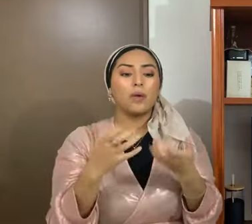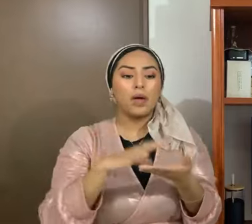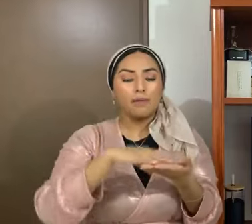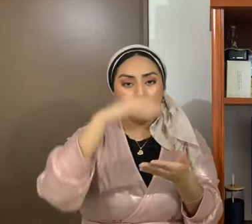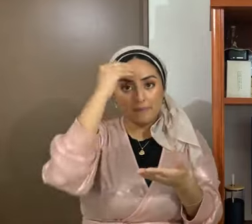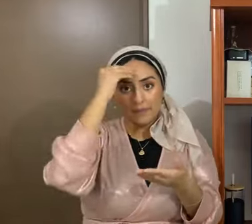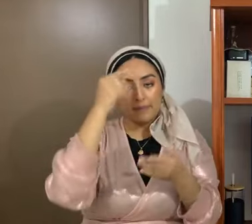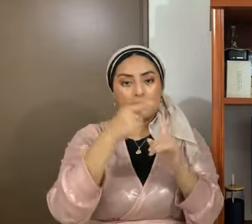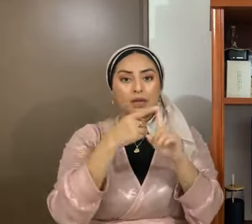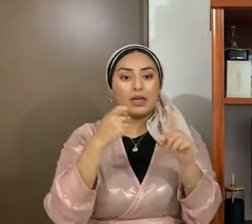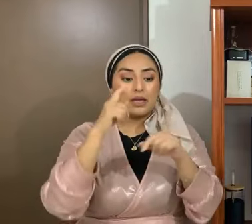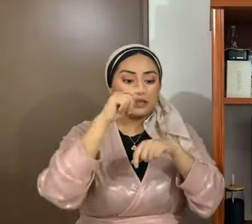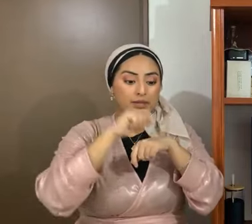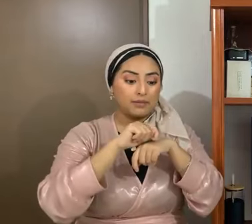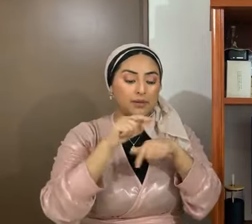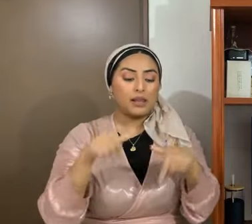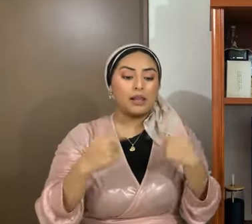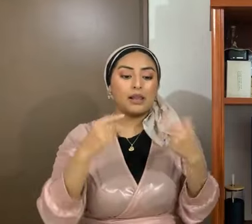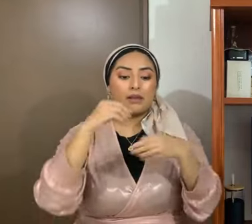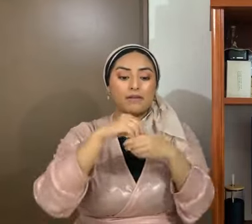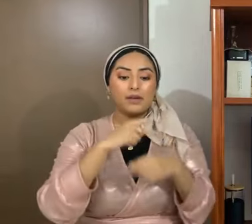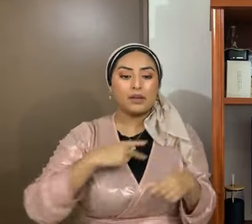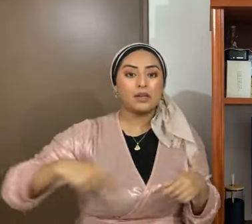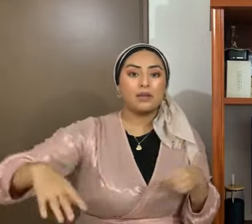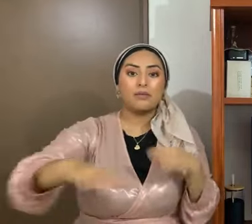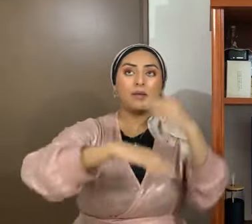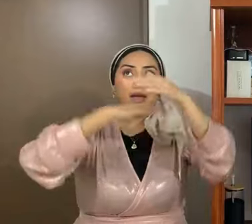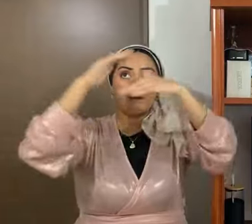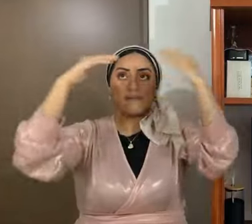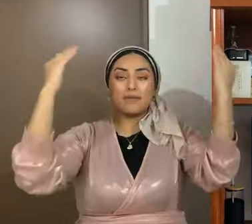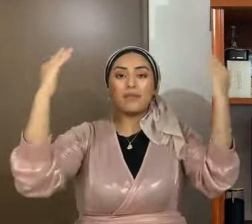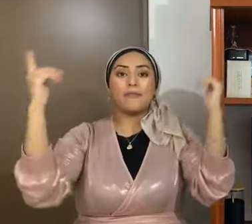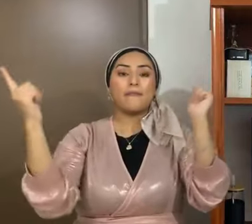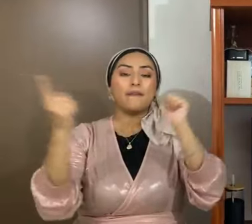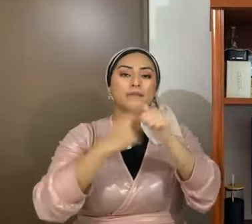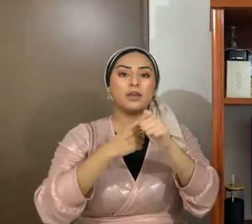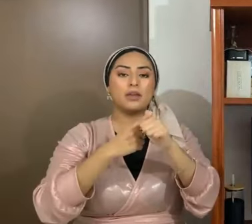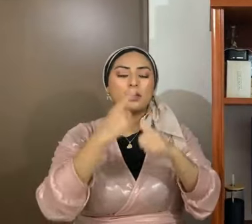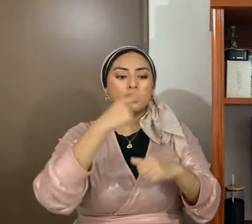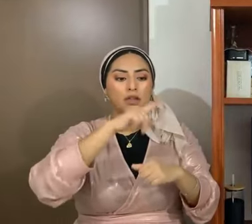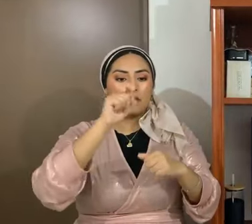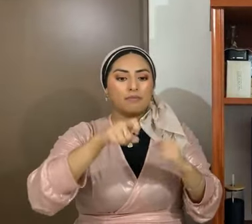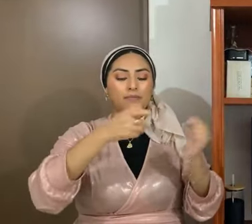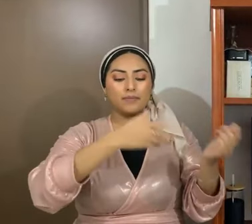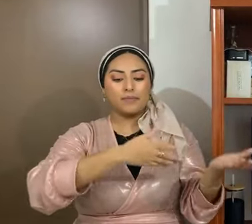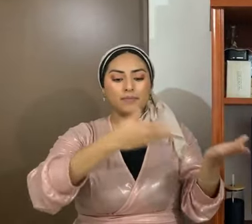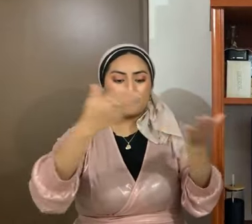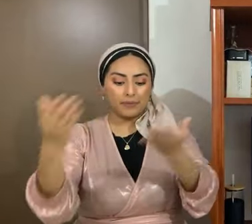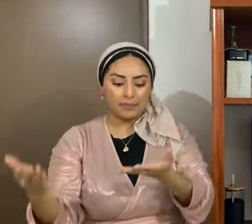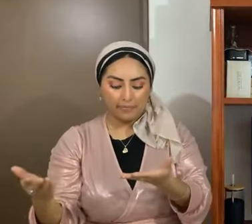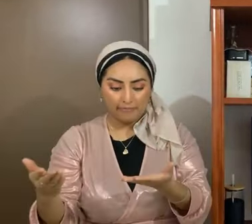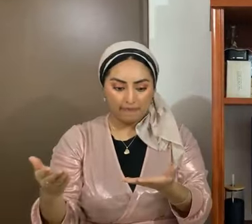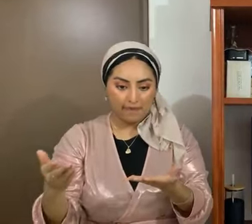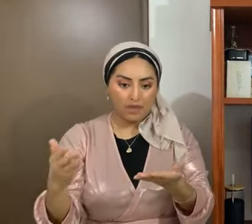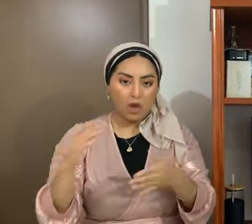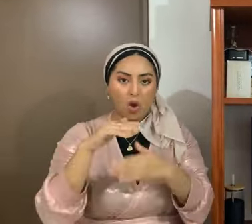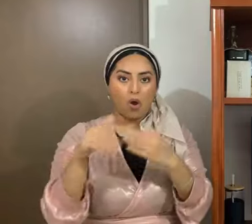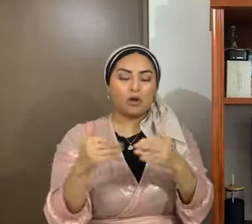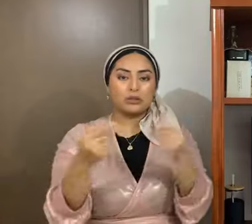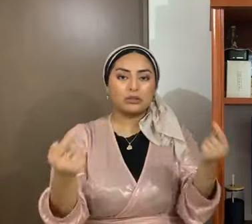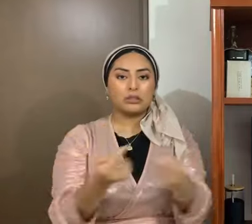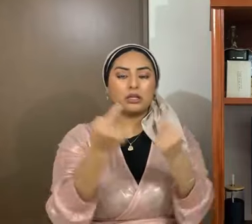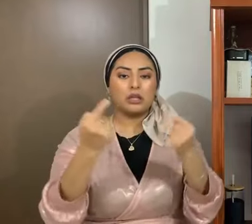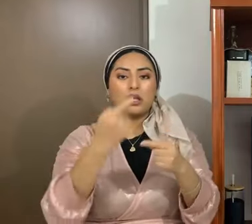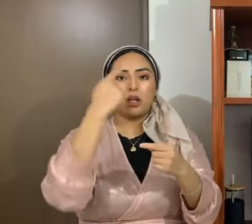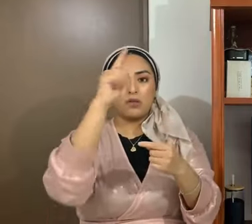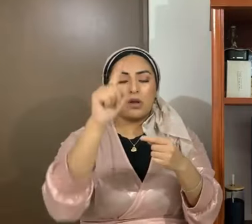del templo y vivir en el reino de los cielos, primero tenían que llevar al altar todos sus pecados para